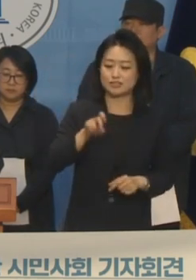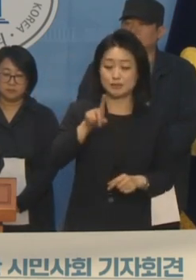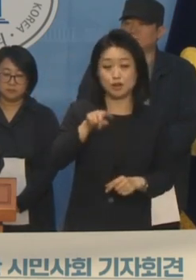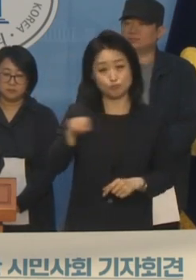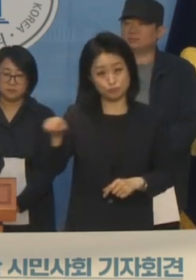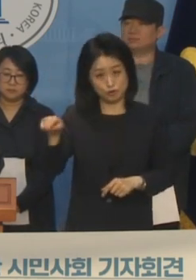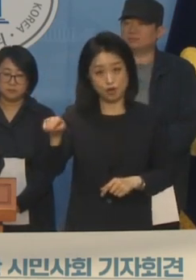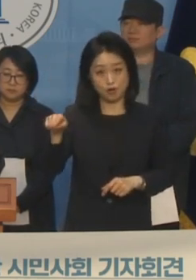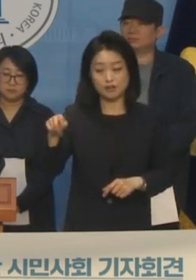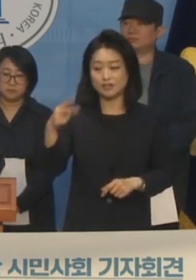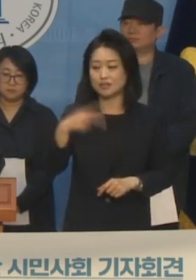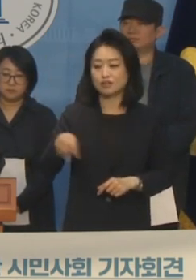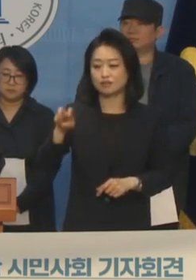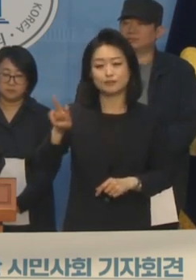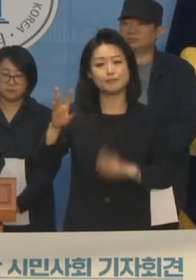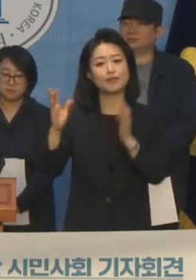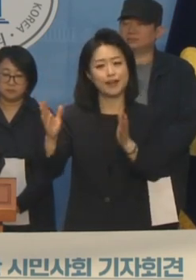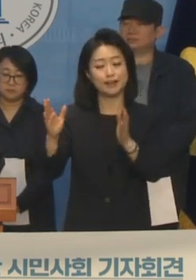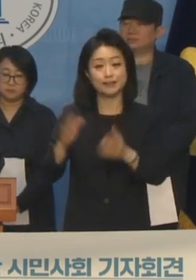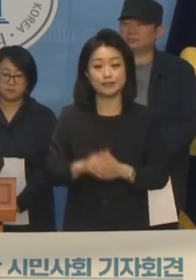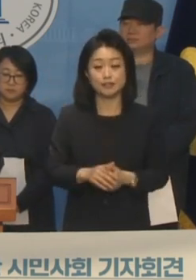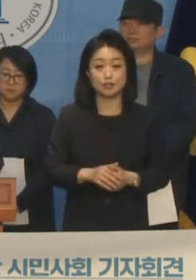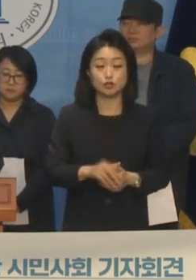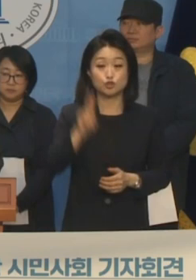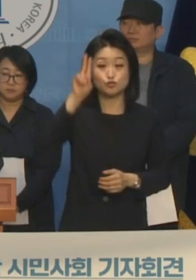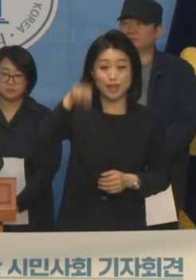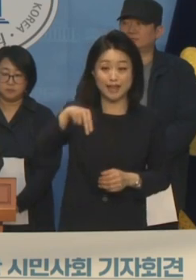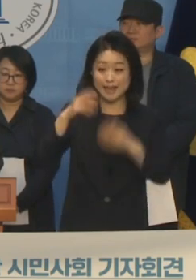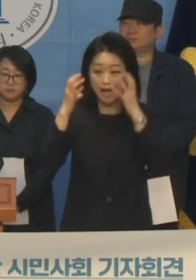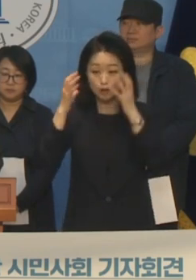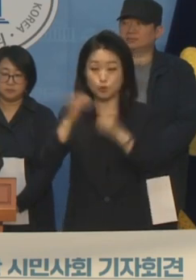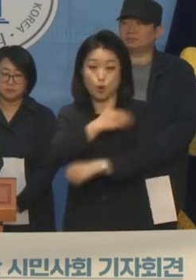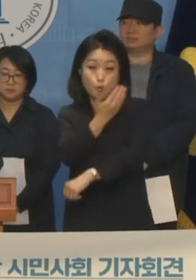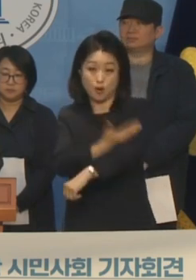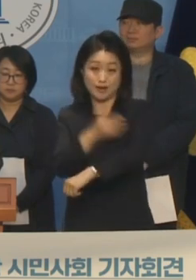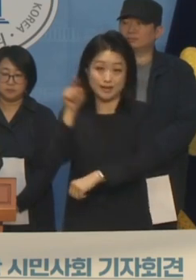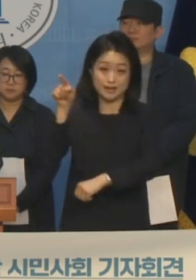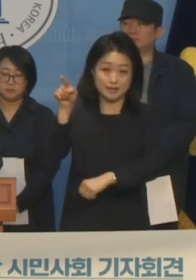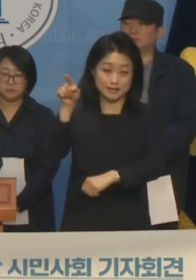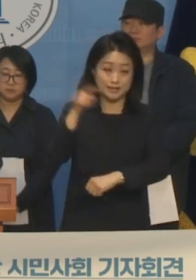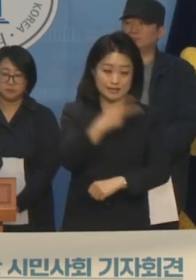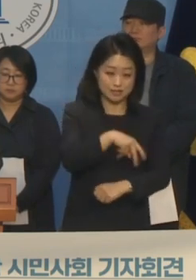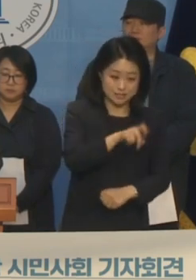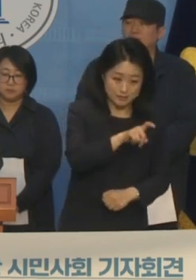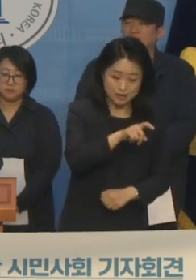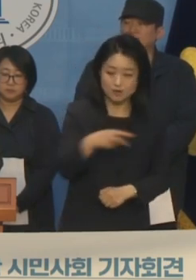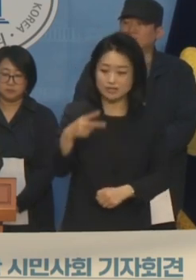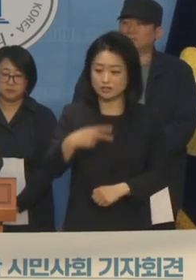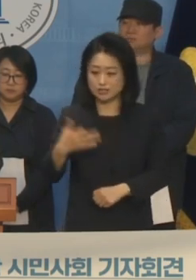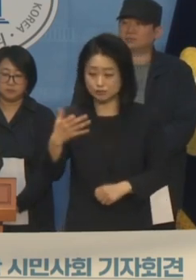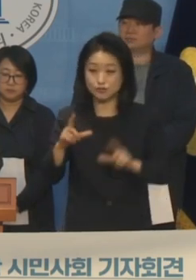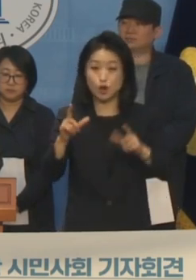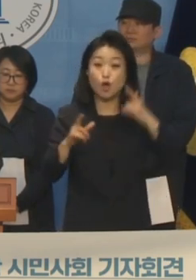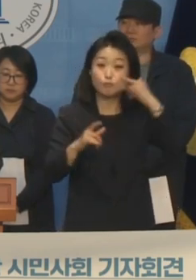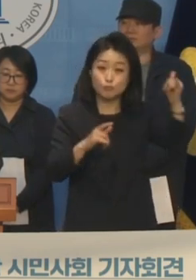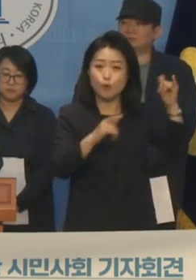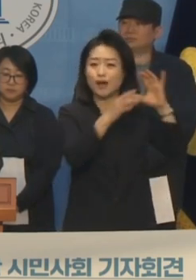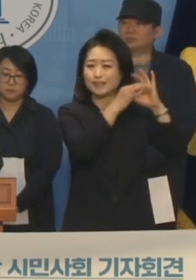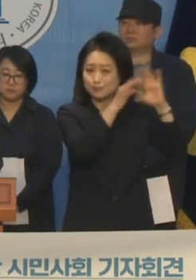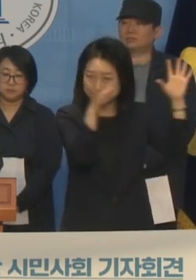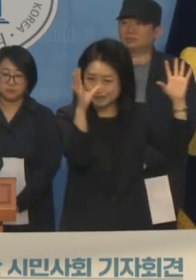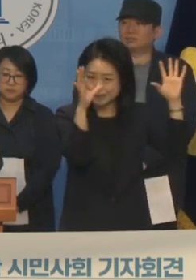지난해까지 이어졌습니다. 유엔 아동권리위원회는 2011년과 2019년 2차례 부모의 법적 지위